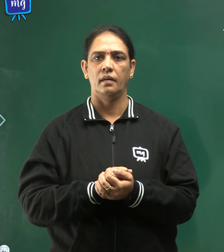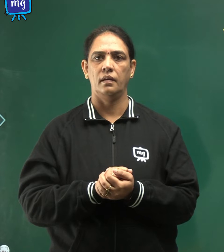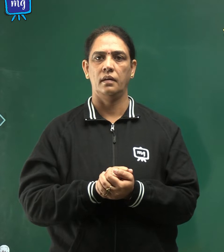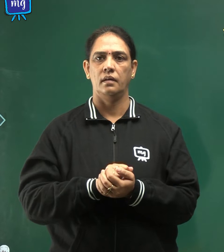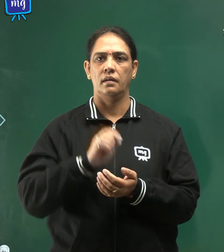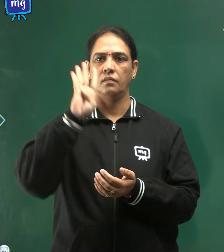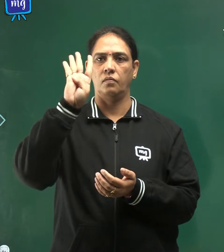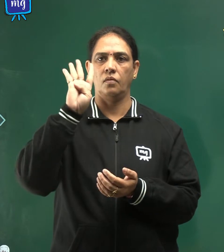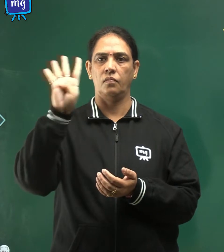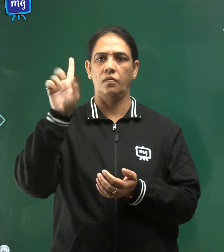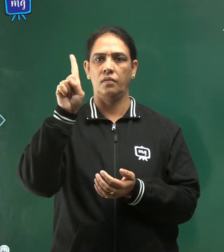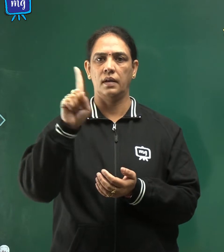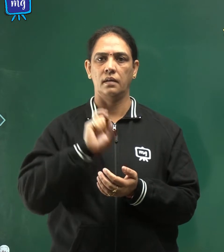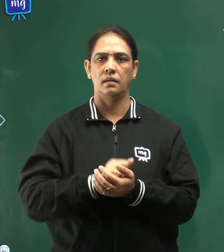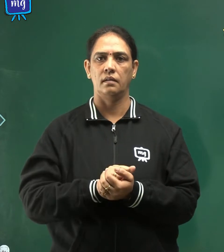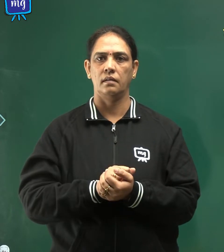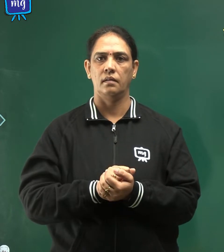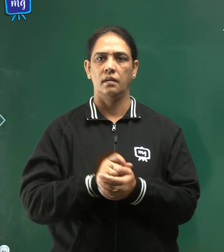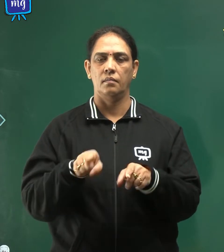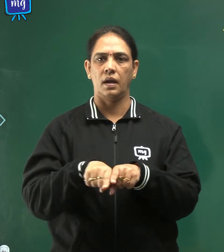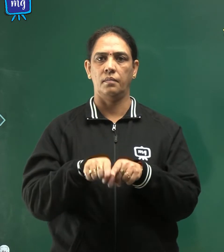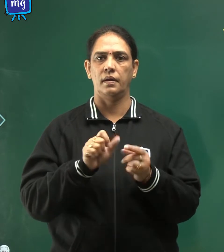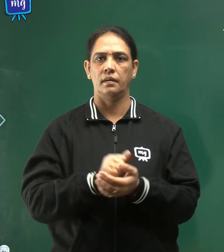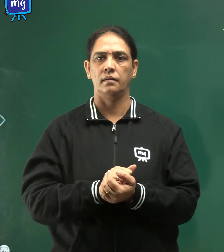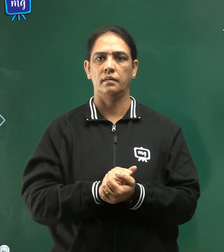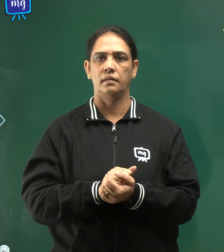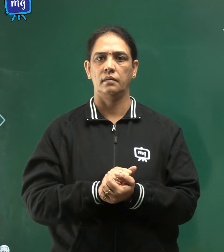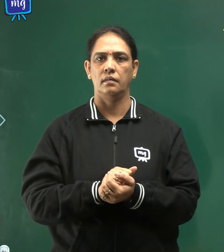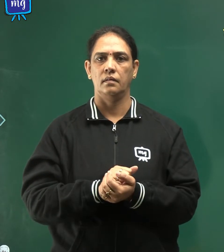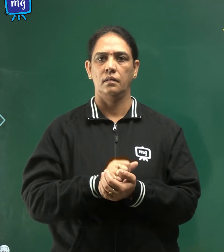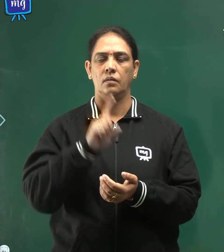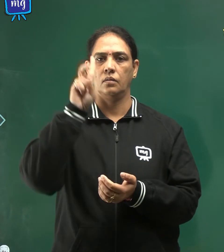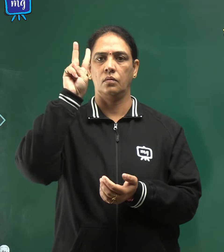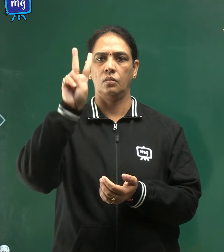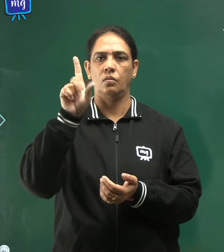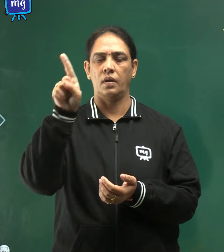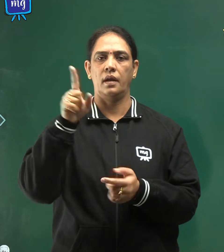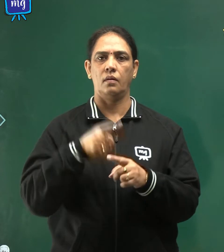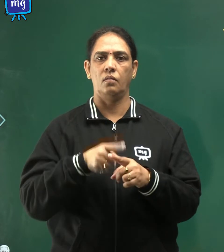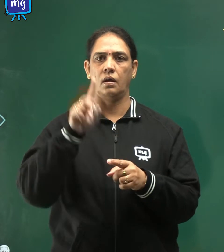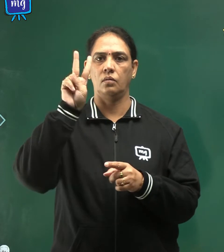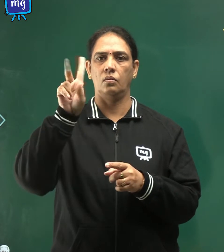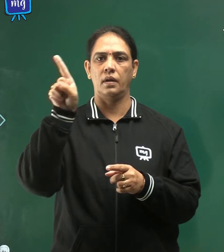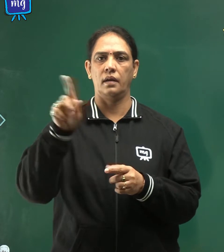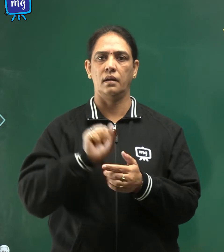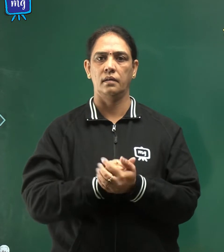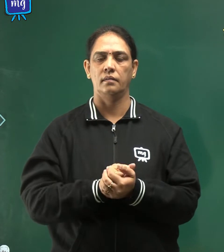441 बराबर 21 गुणा 21